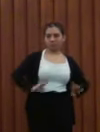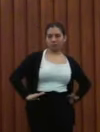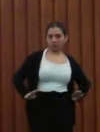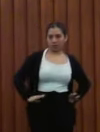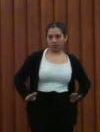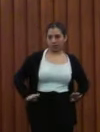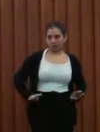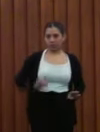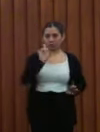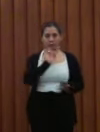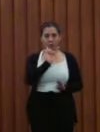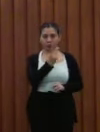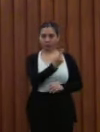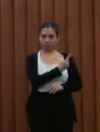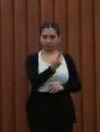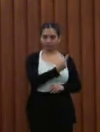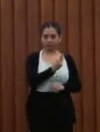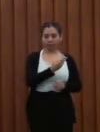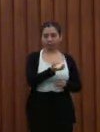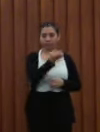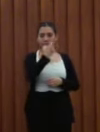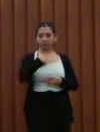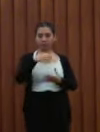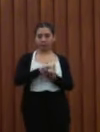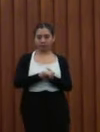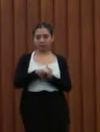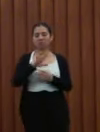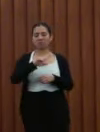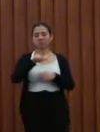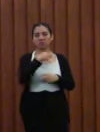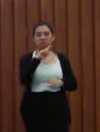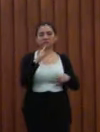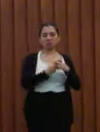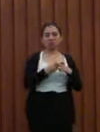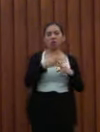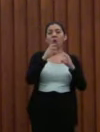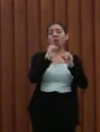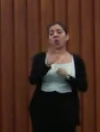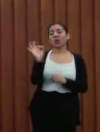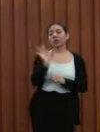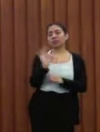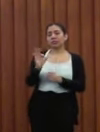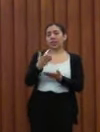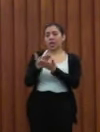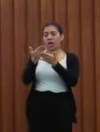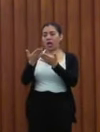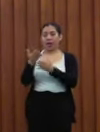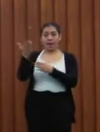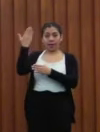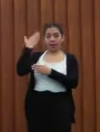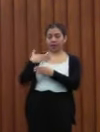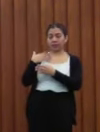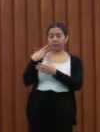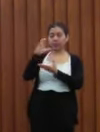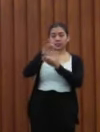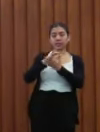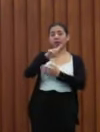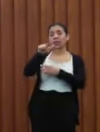está en una pareja con una mujer y hay el antecedente de que estuvo casada, ¿no? Pero si no están esos elementos